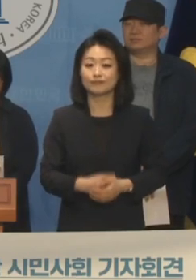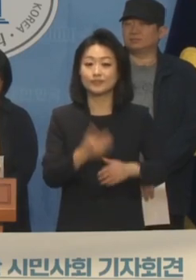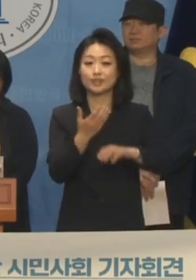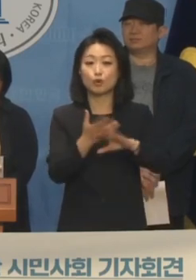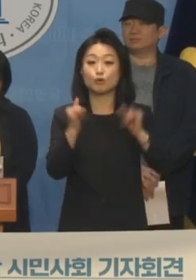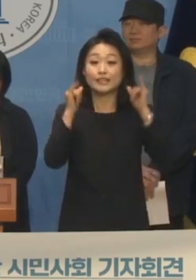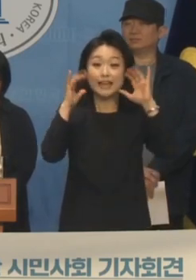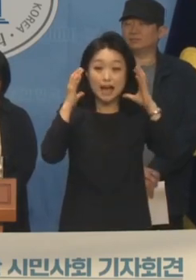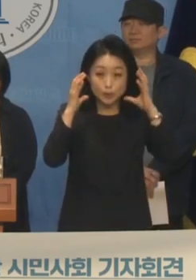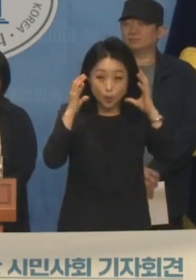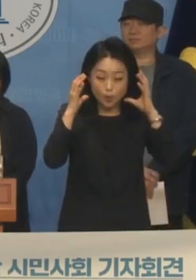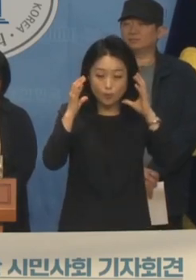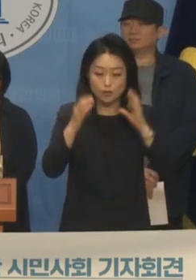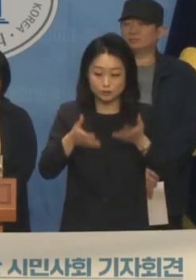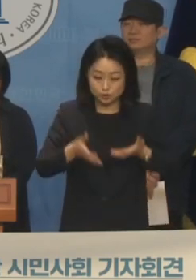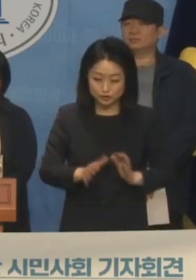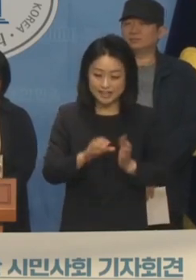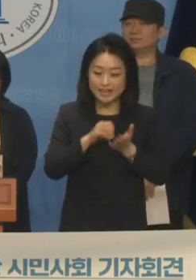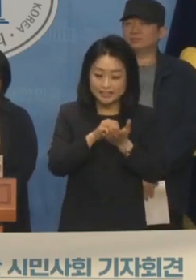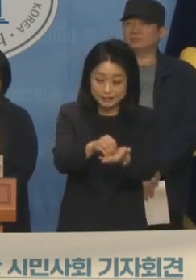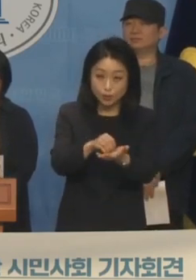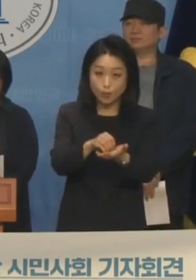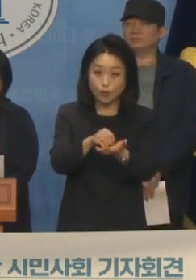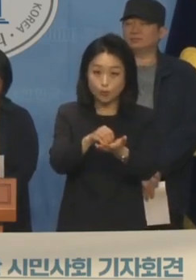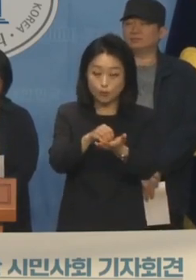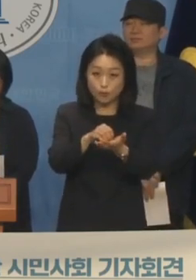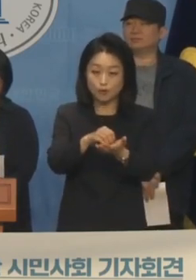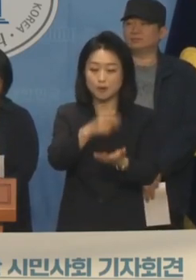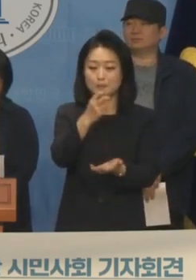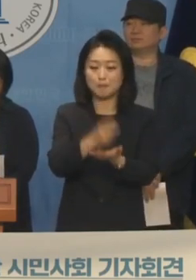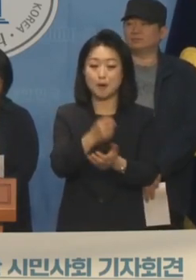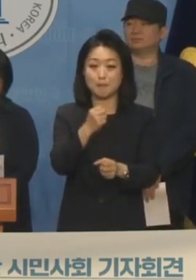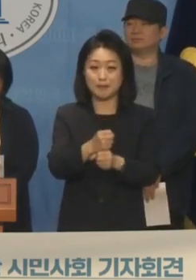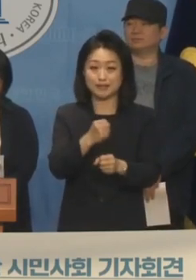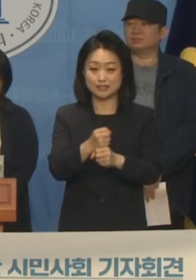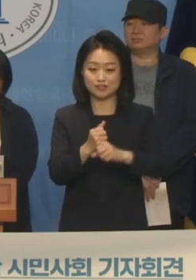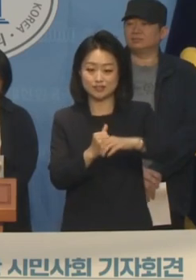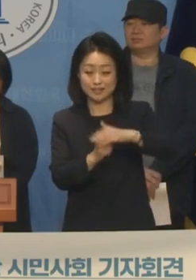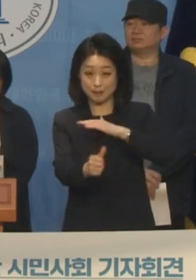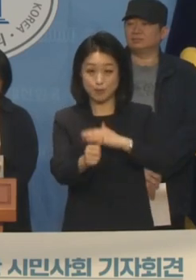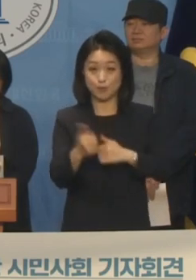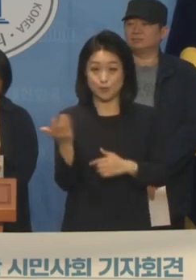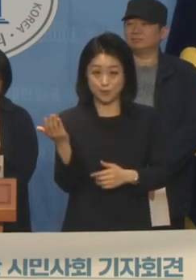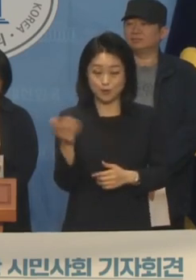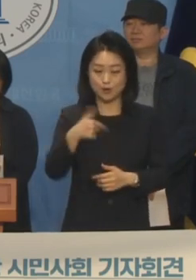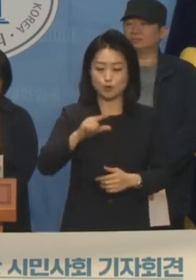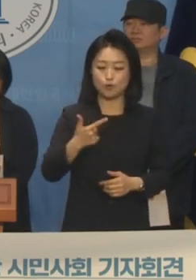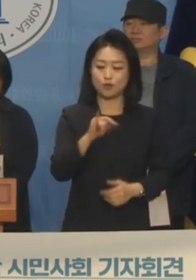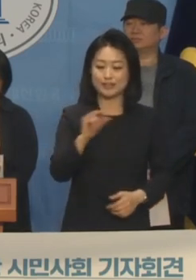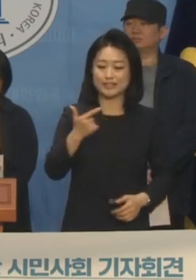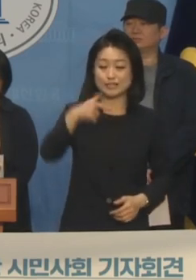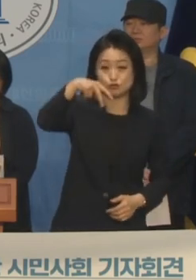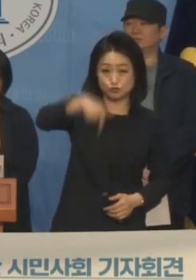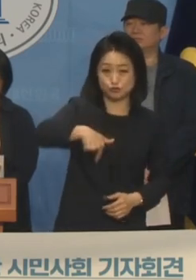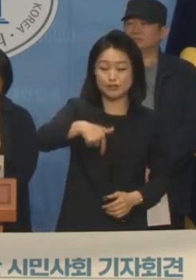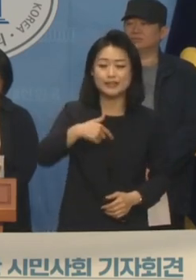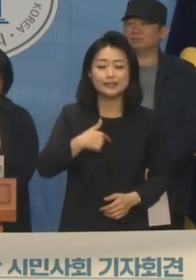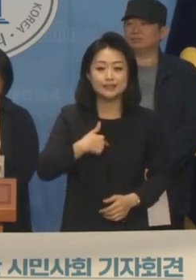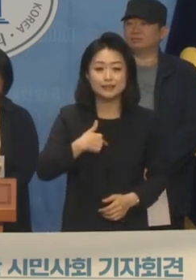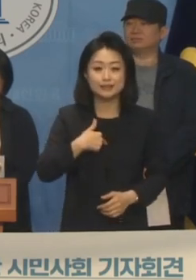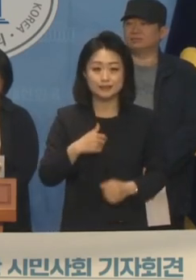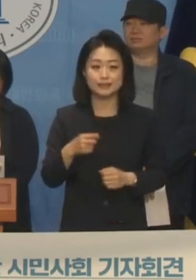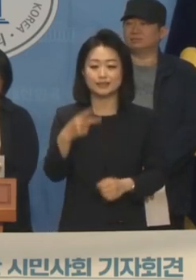외국인 아동 출생등록법을 대표 발의한 국회의원 권인숙입니다. 21대 국회가 끝나기 전에 이